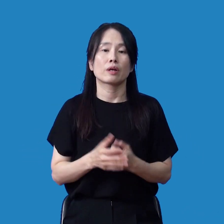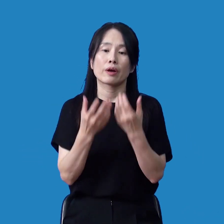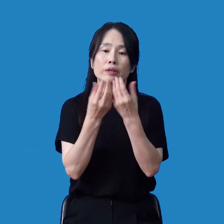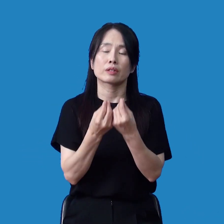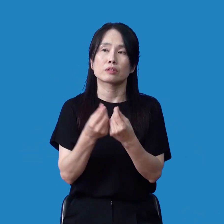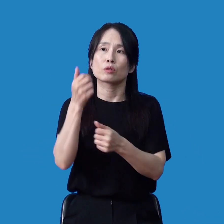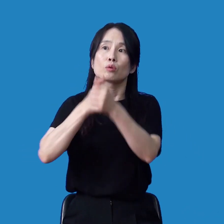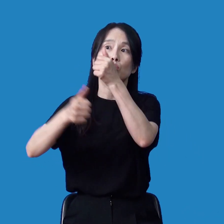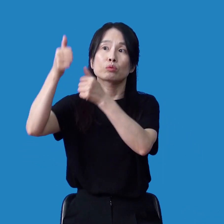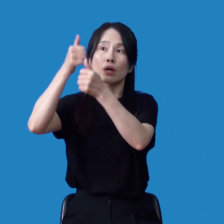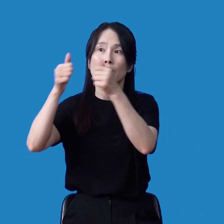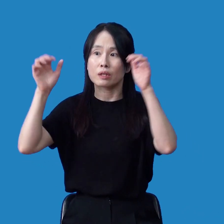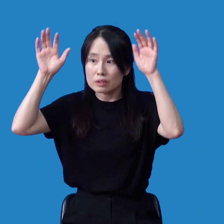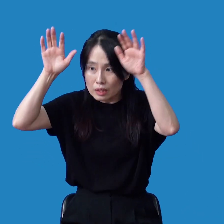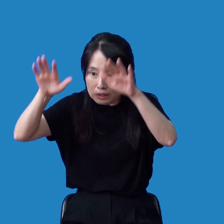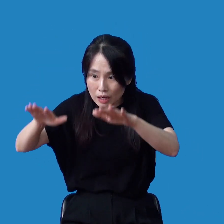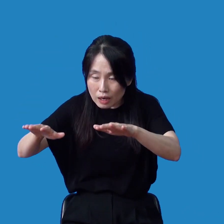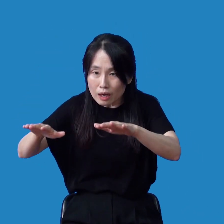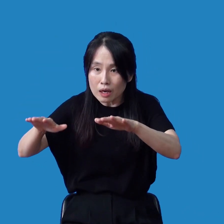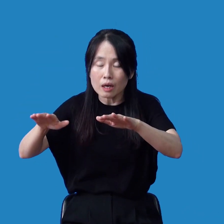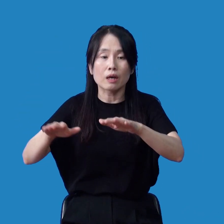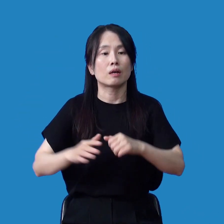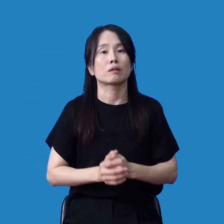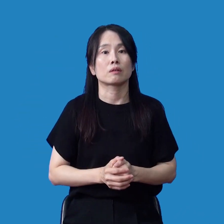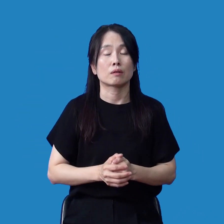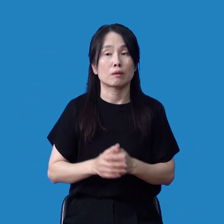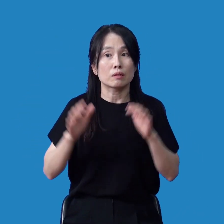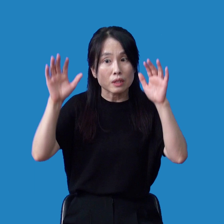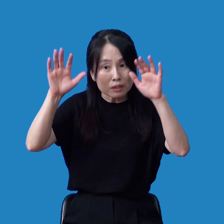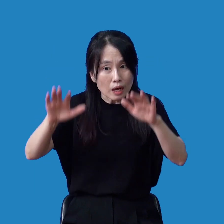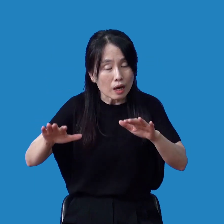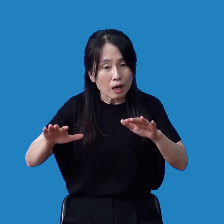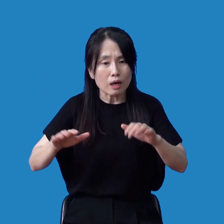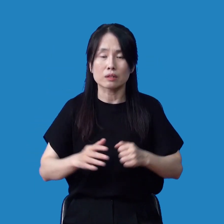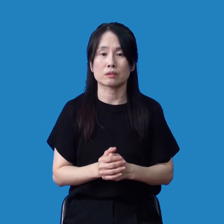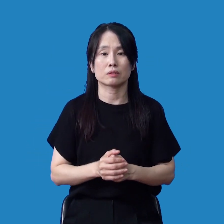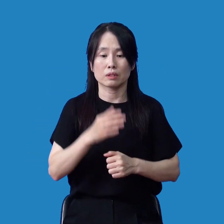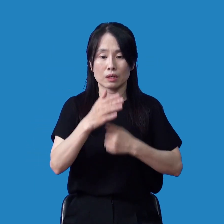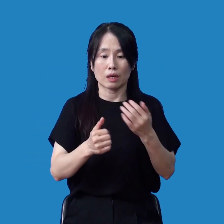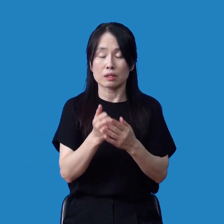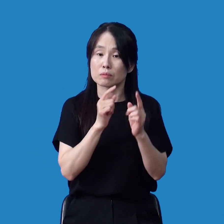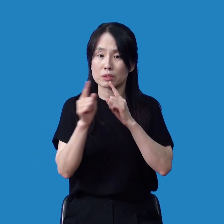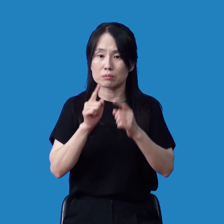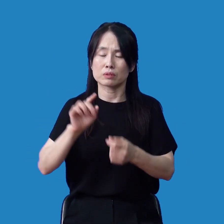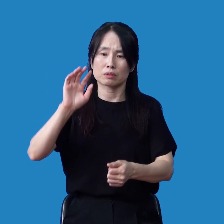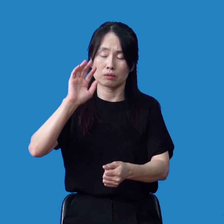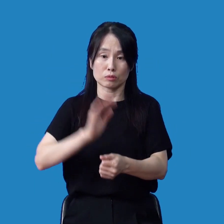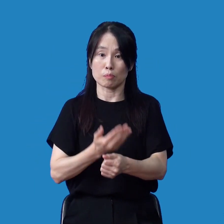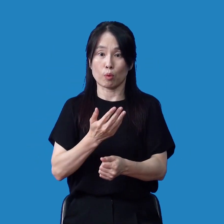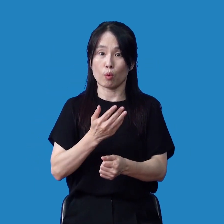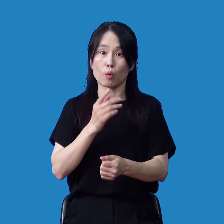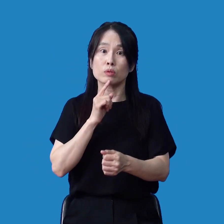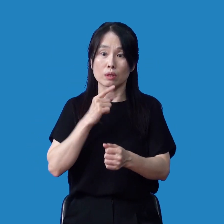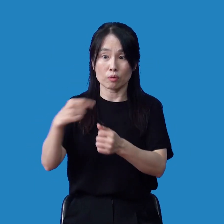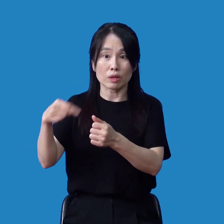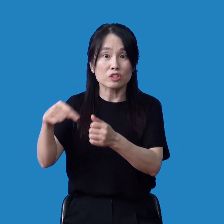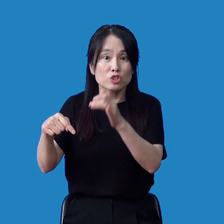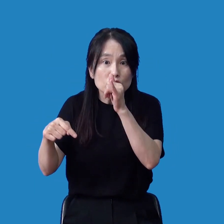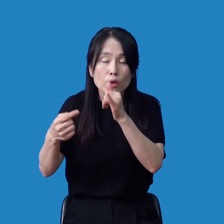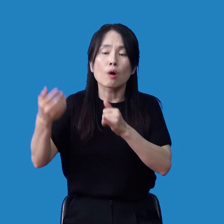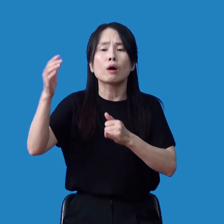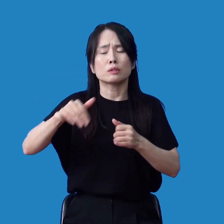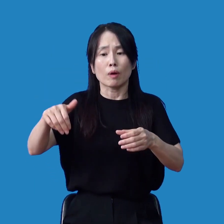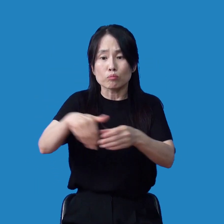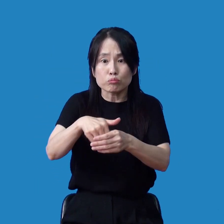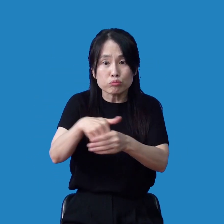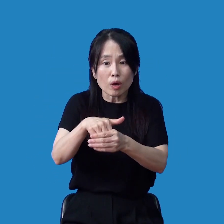조상에게 제사 지내는 것을 성경은 그건 귀신에게 절하는 잘못된 것이라고 말합니다. 그러나 문화다원주의자들은